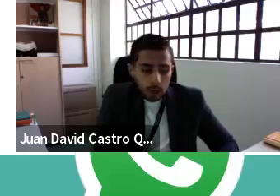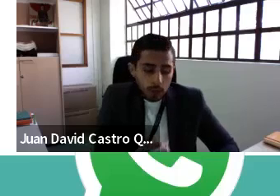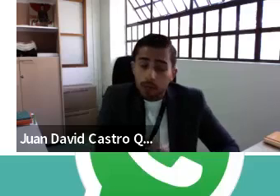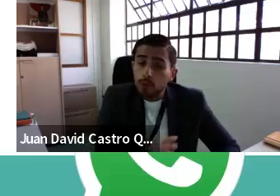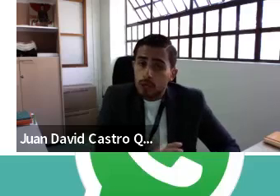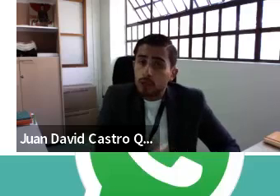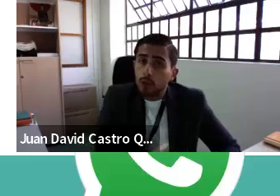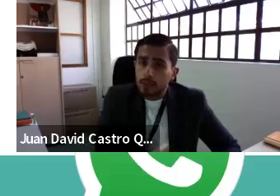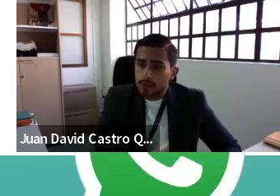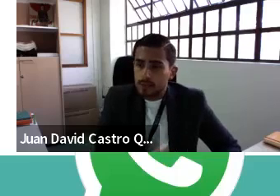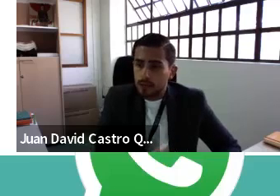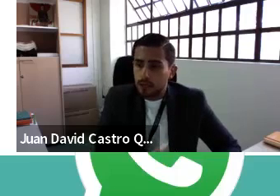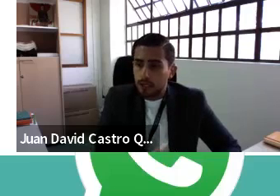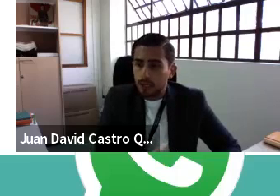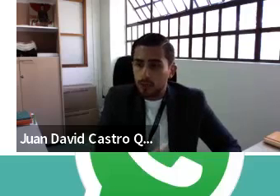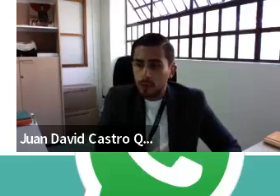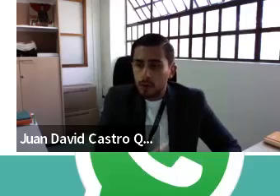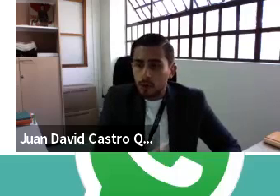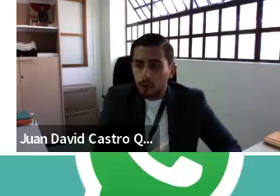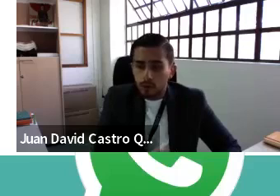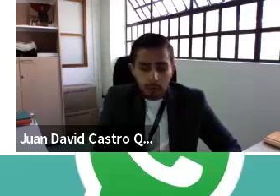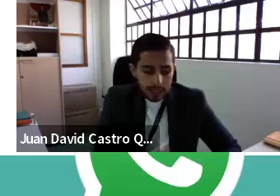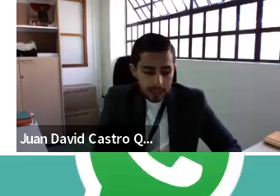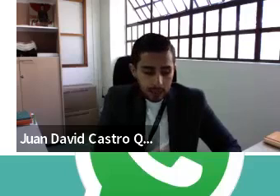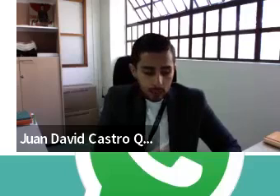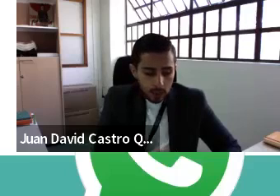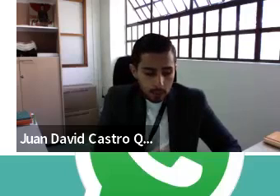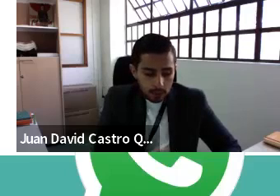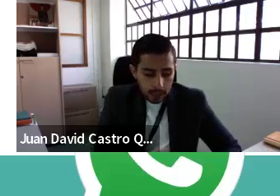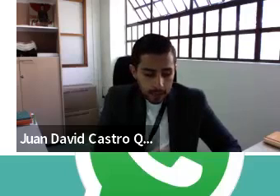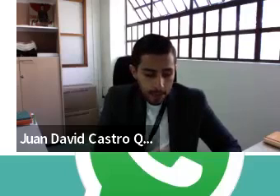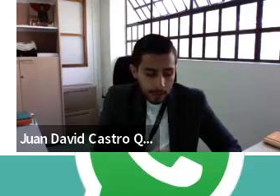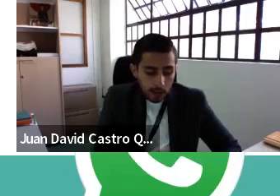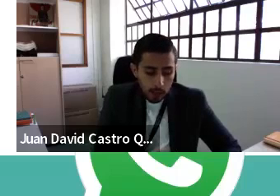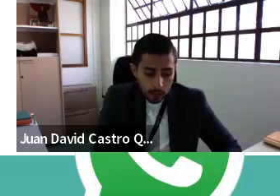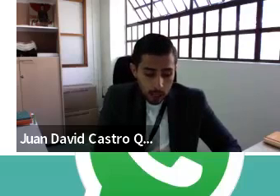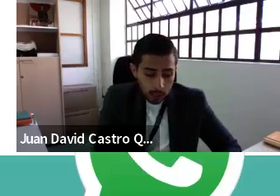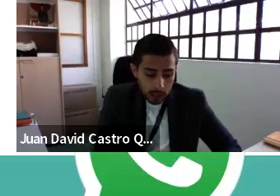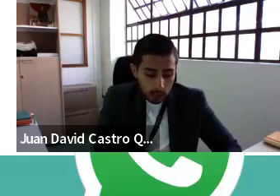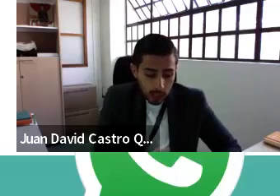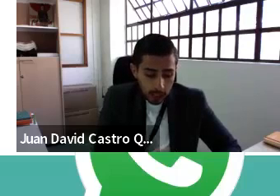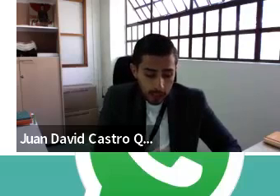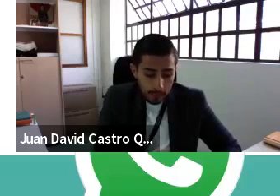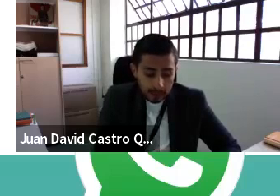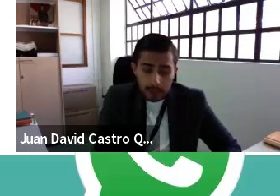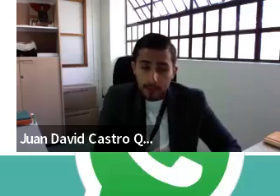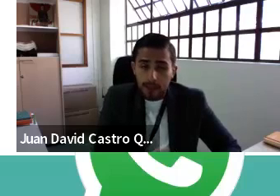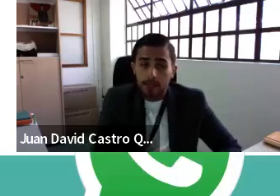convergen muchos actores cierto y que tienen un un crecimiento muy importante y volvemos a lo mismo a partir de la pandemia